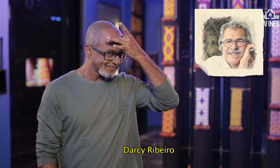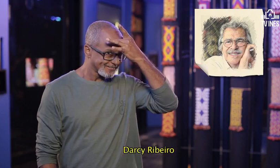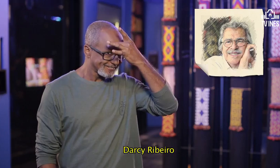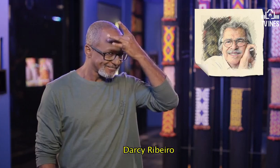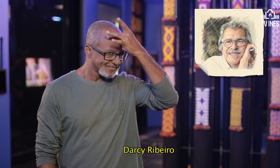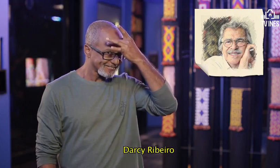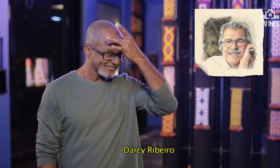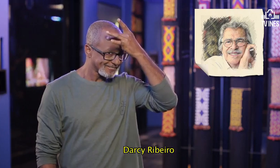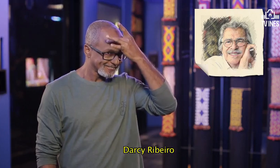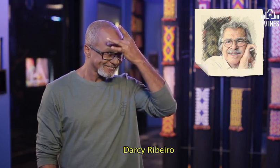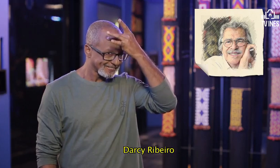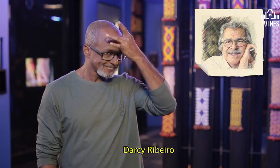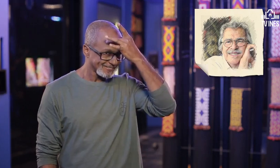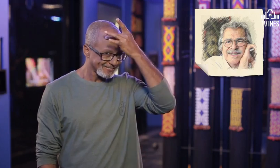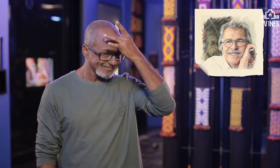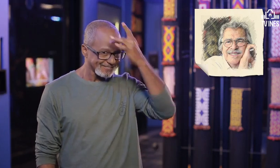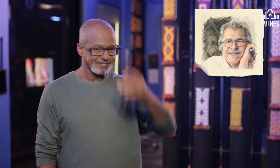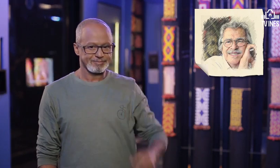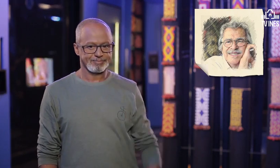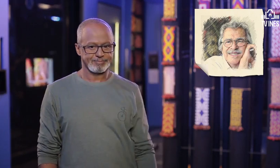Darcy Ribeiro,